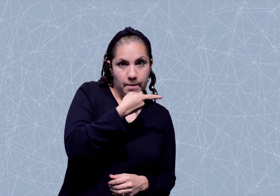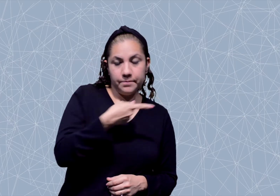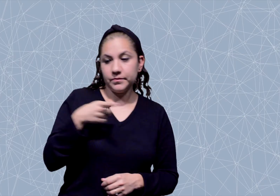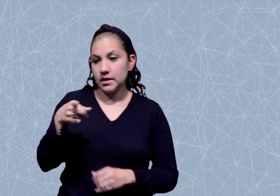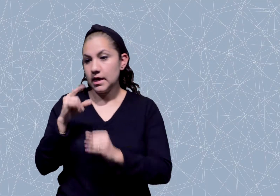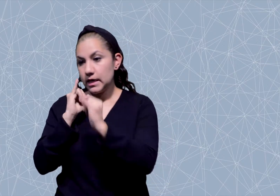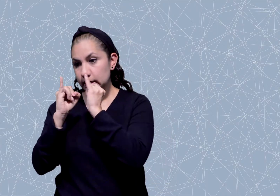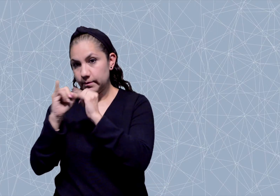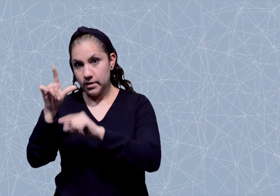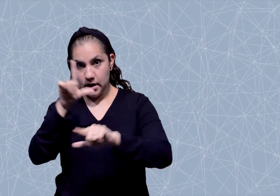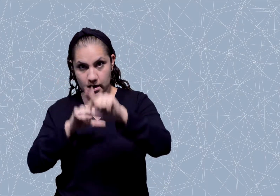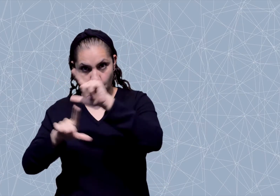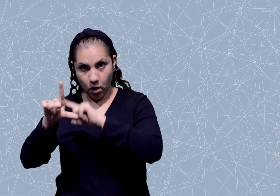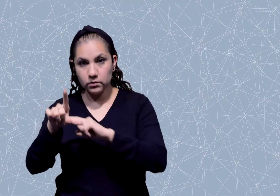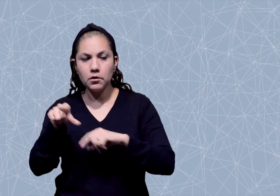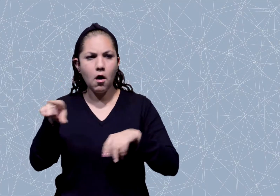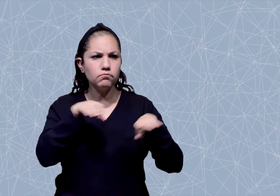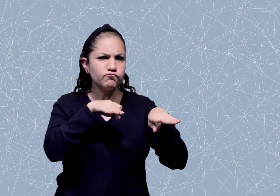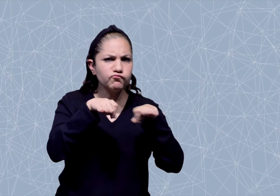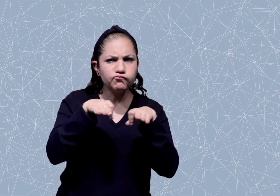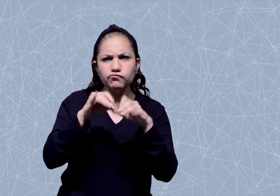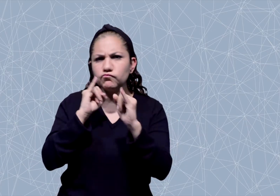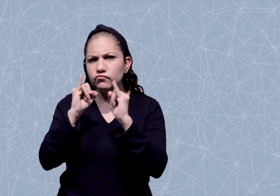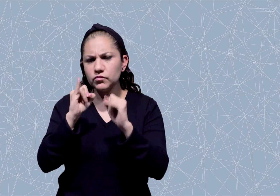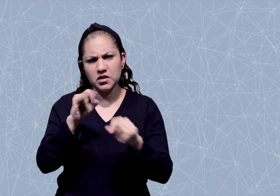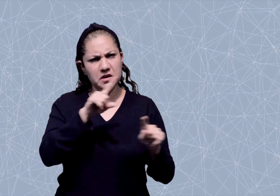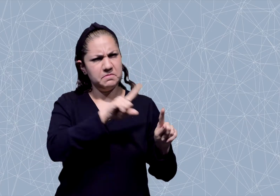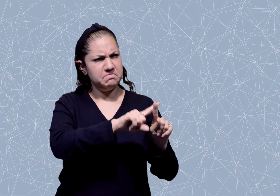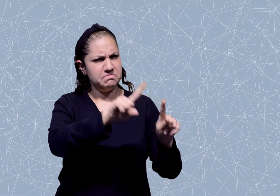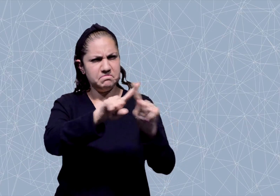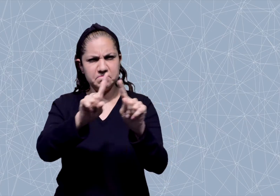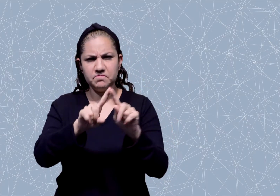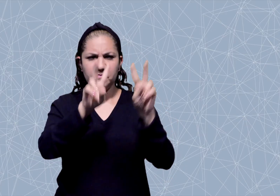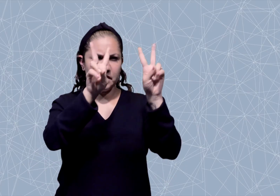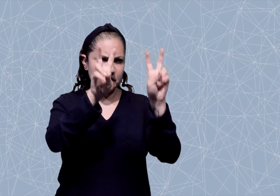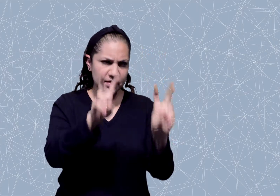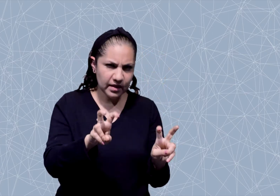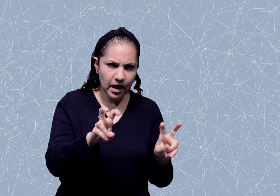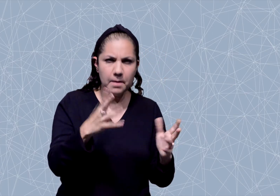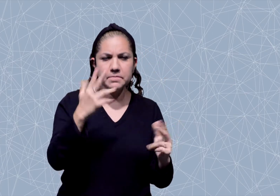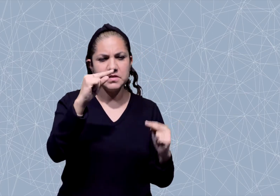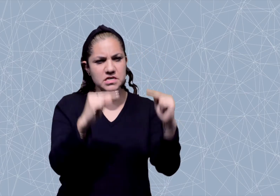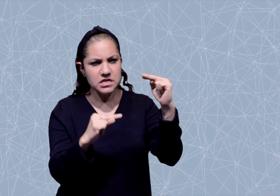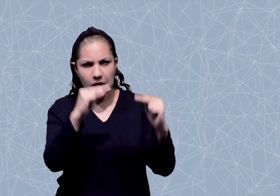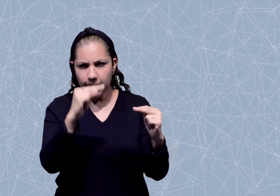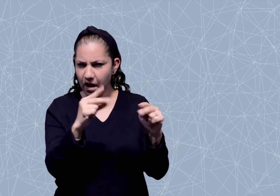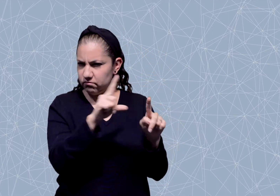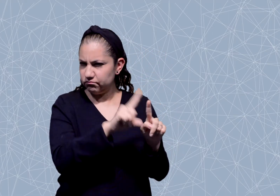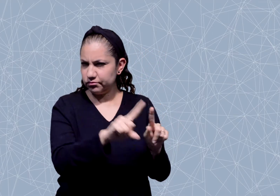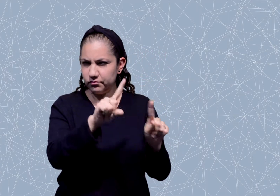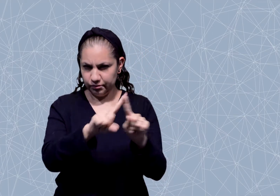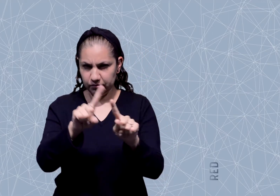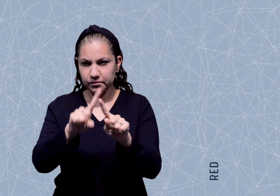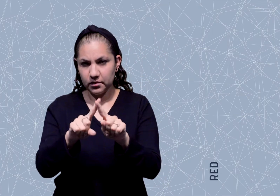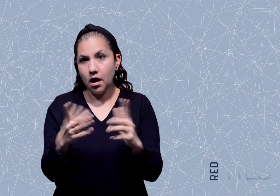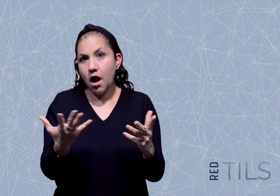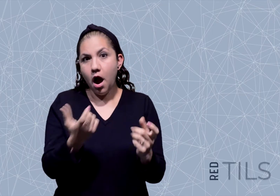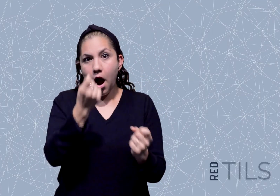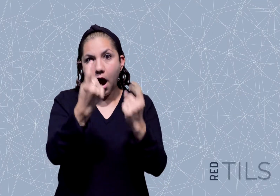Los intérpretes de lenguas orales, como los intérpretes de lenguas de señas, se desempeñan en diversos contextos de